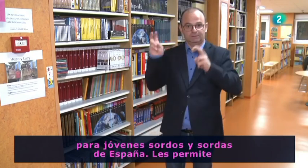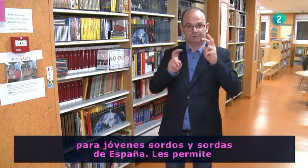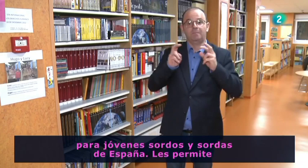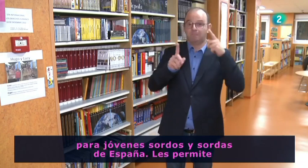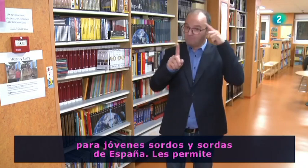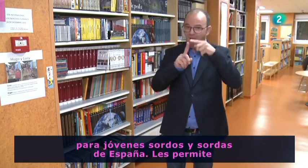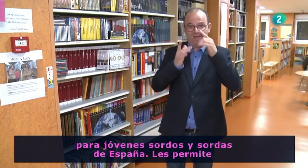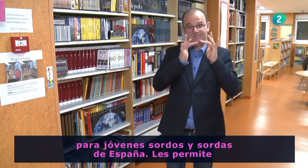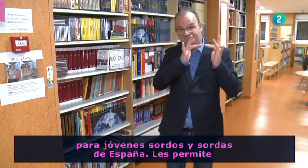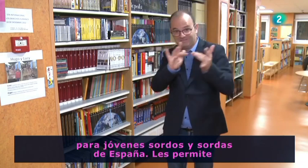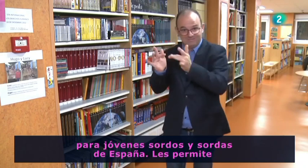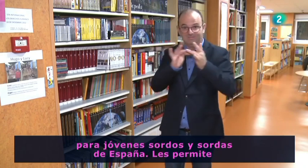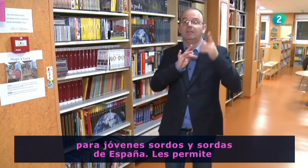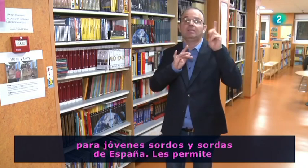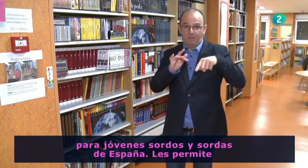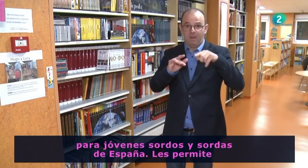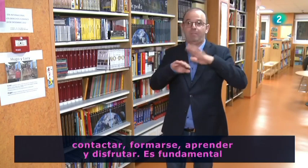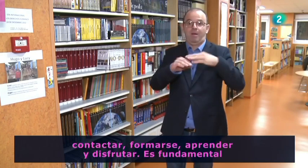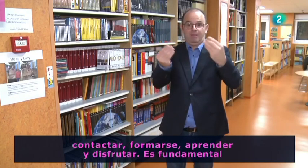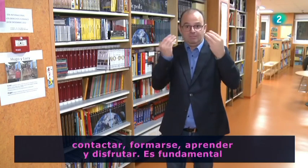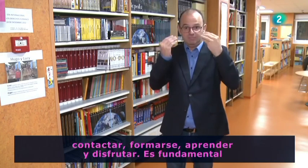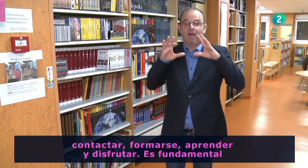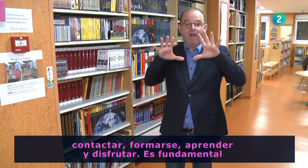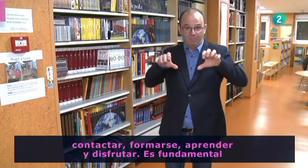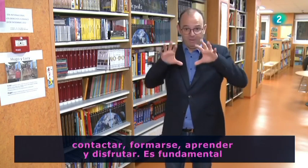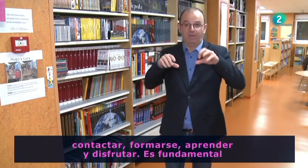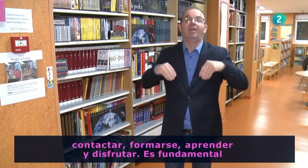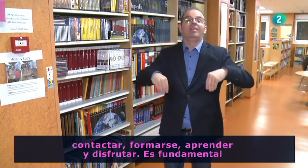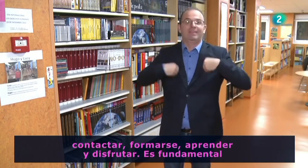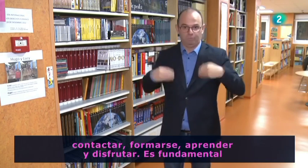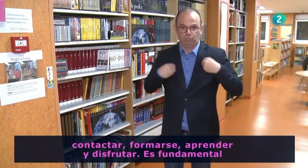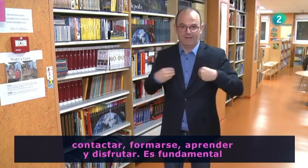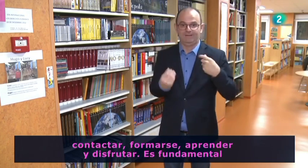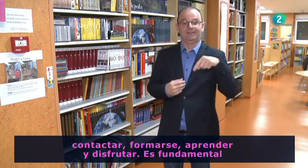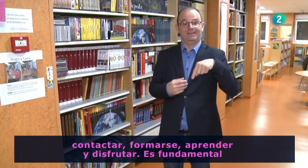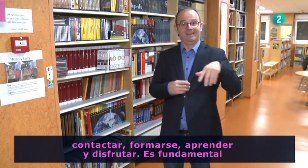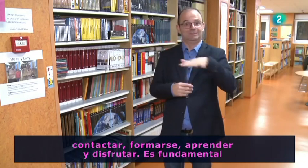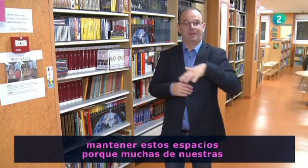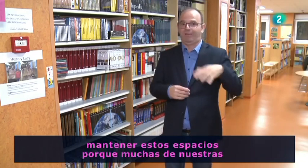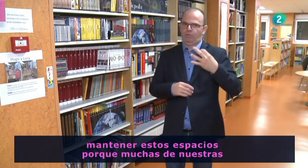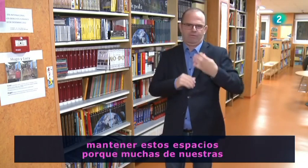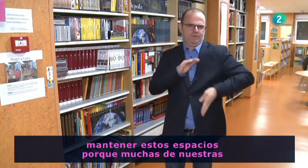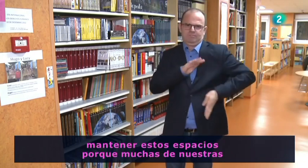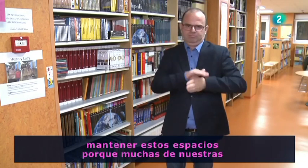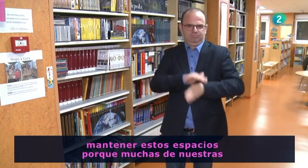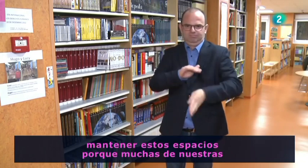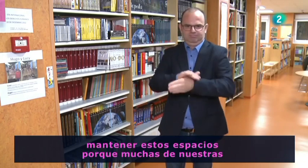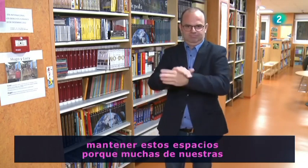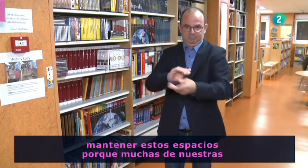sordas de España. Les permite contactar, formarse, aprender y disfrutar. Es fundamental mantener estos espacios porque muchas de